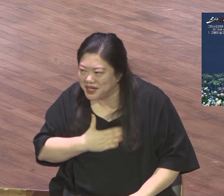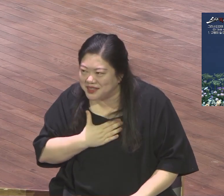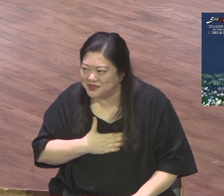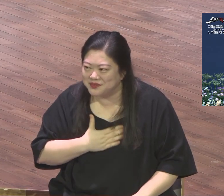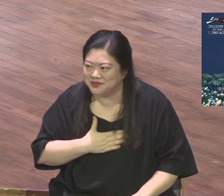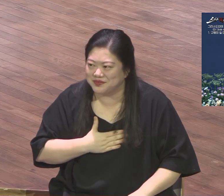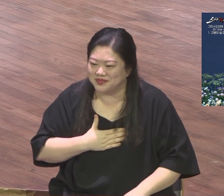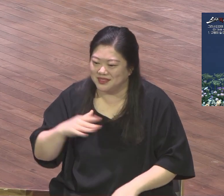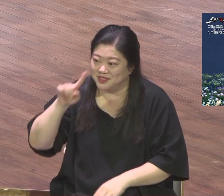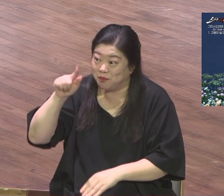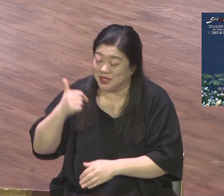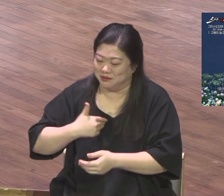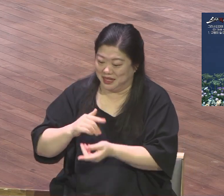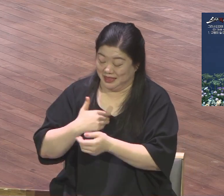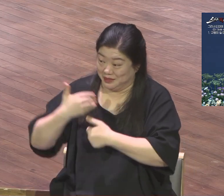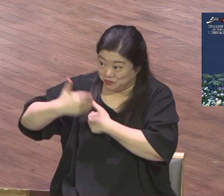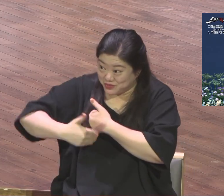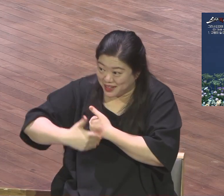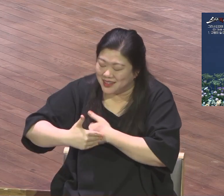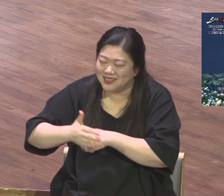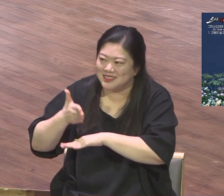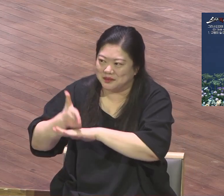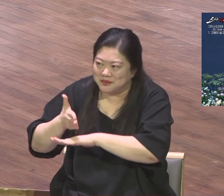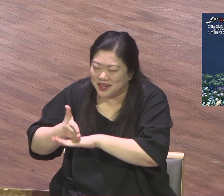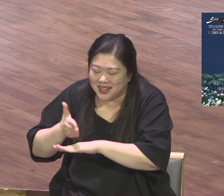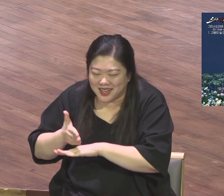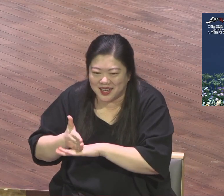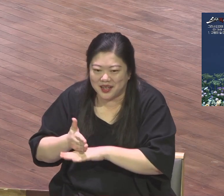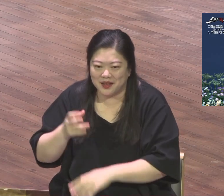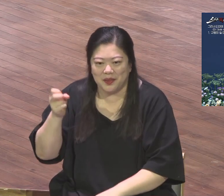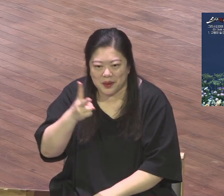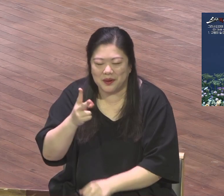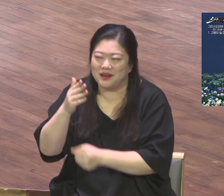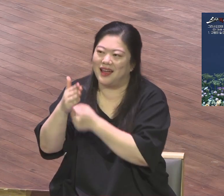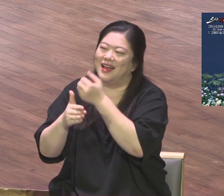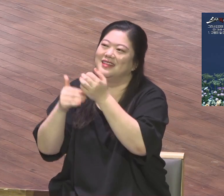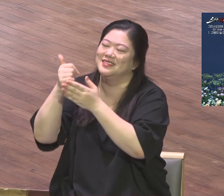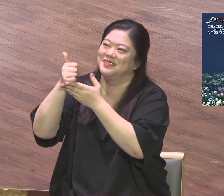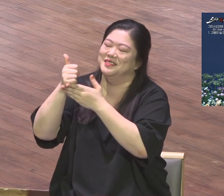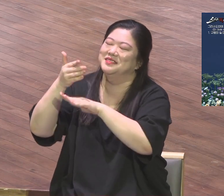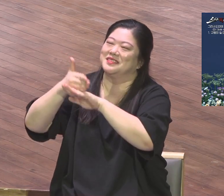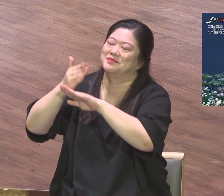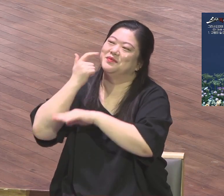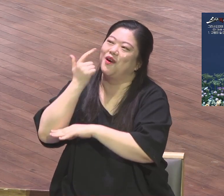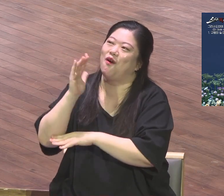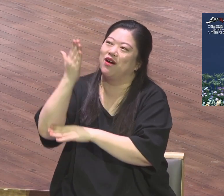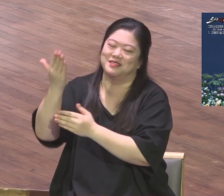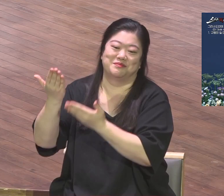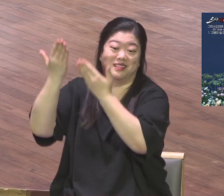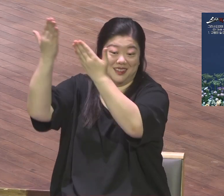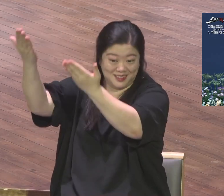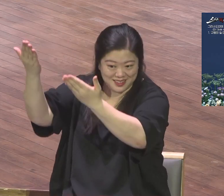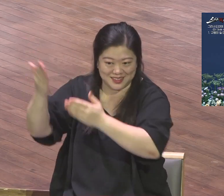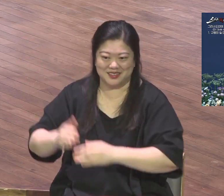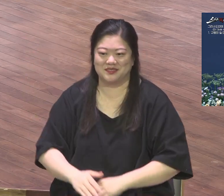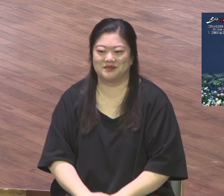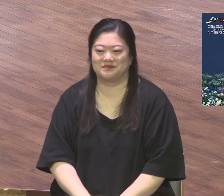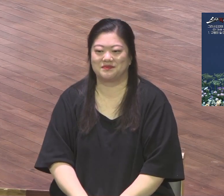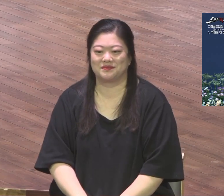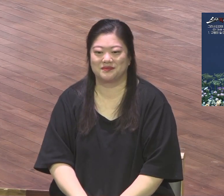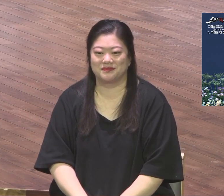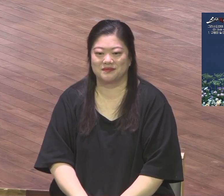우리 정은주 목사님께 감사드리고 성삼위 하나님 앞에 영광을 돌립니다. 네.